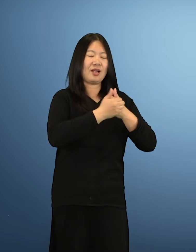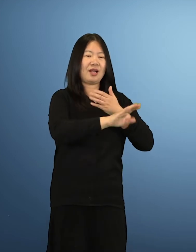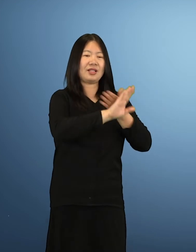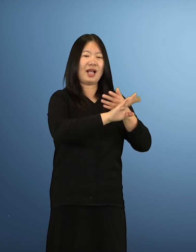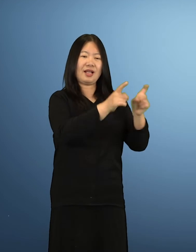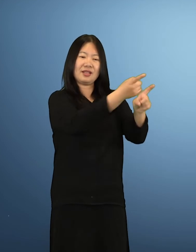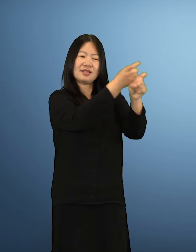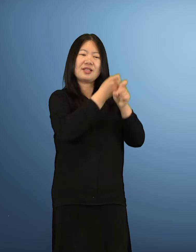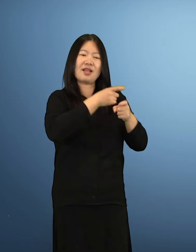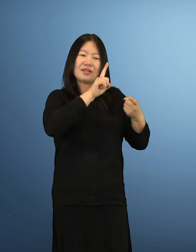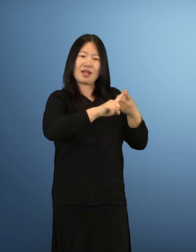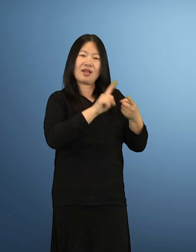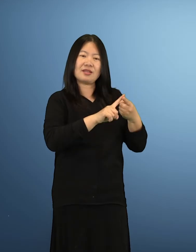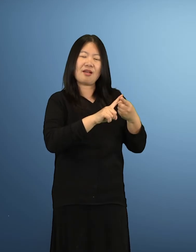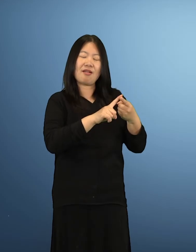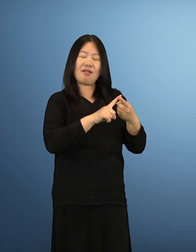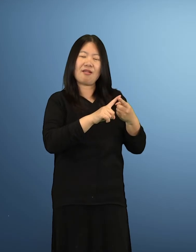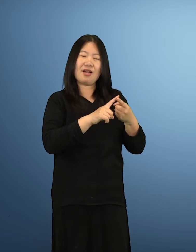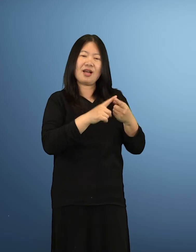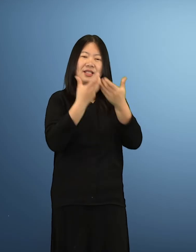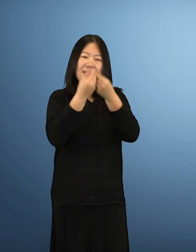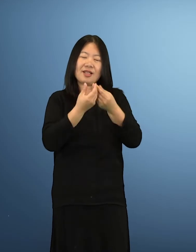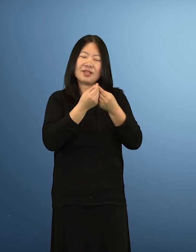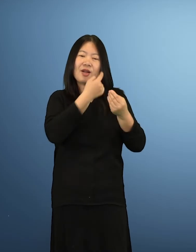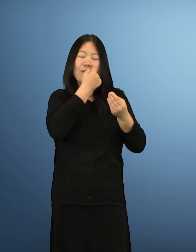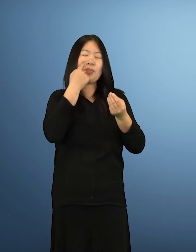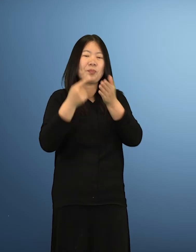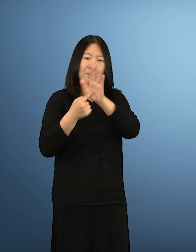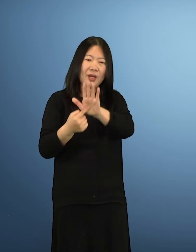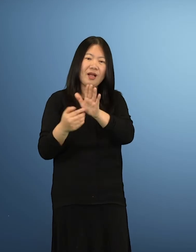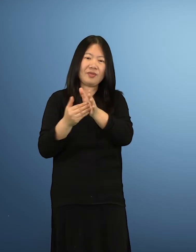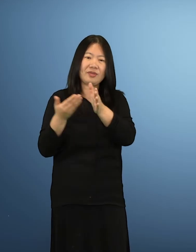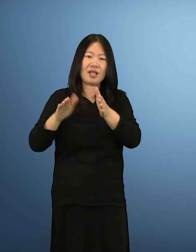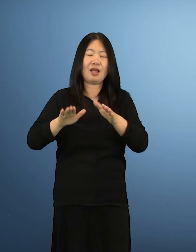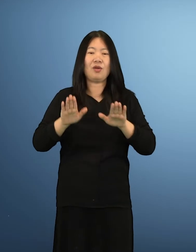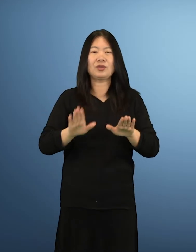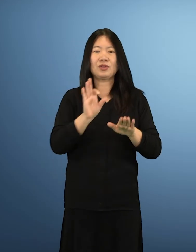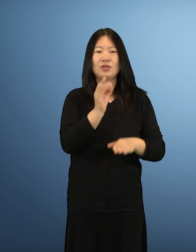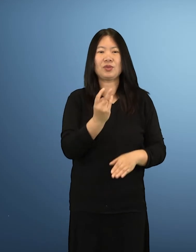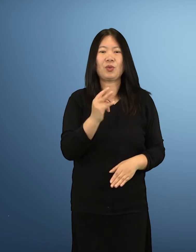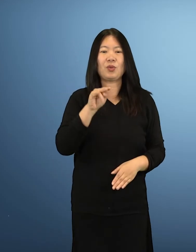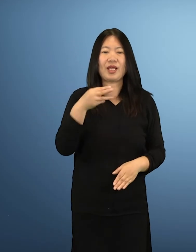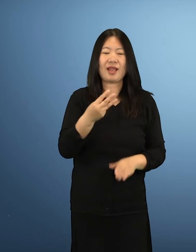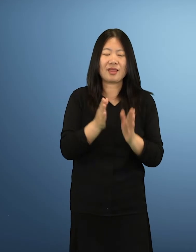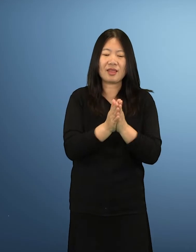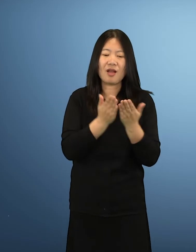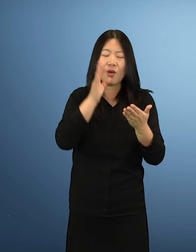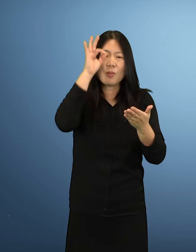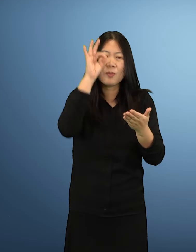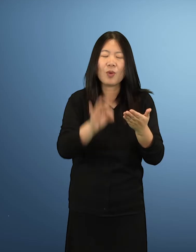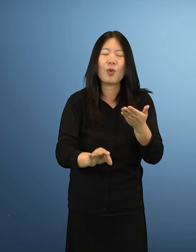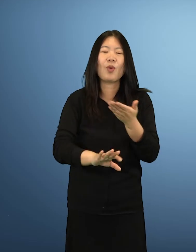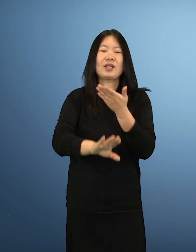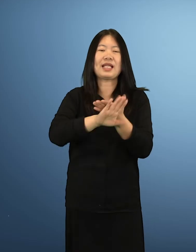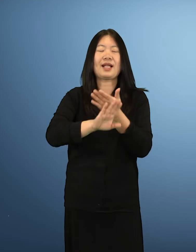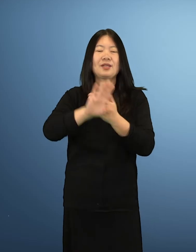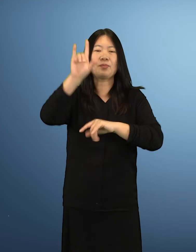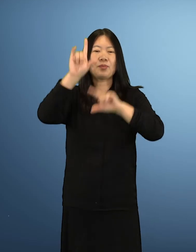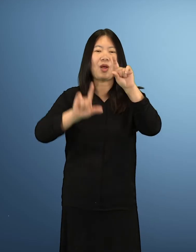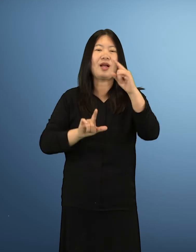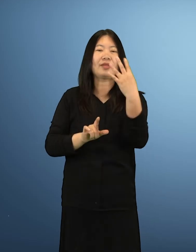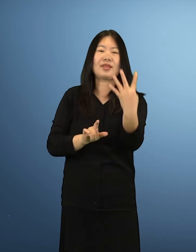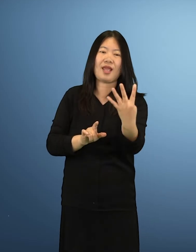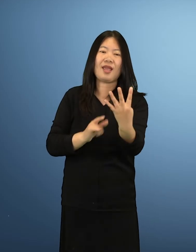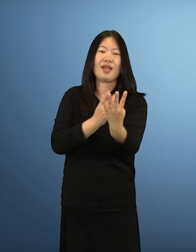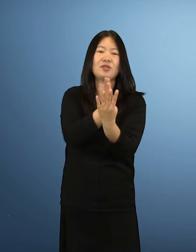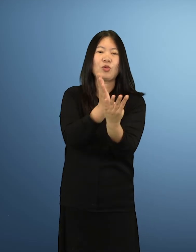세력을 상징적으로 묘사했는데 오늘 요엘서에서는 이것을 각기 다른 모양으로 네